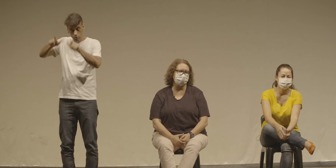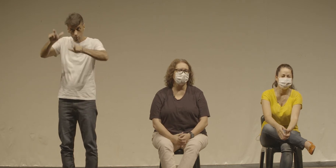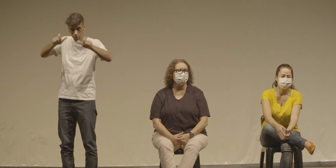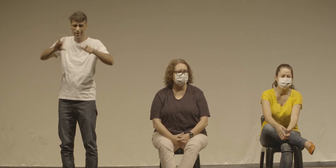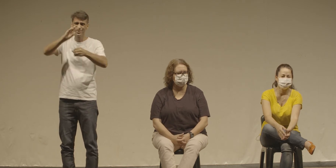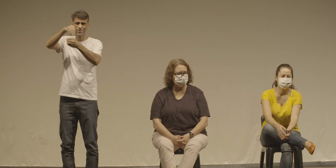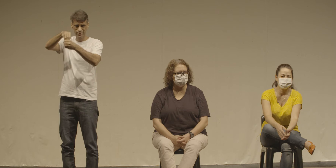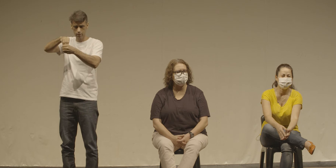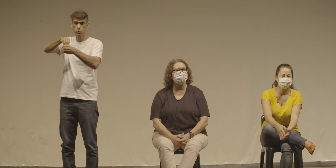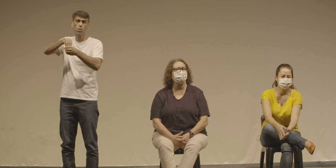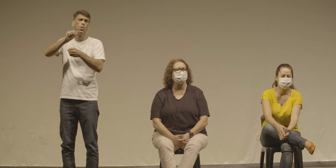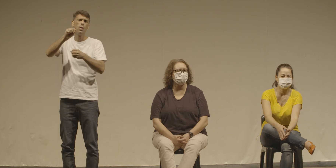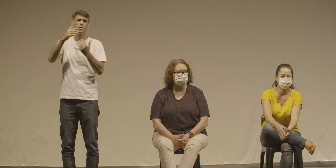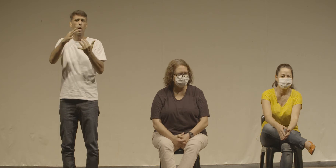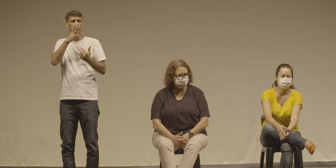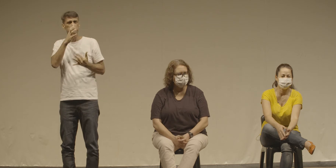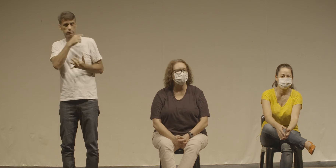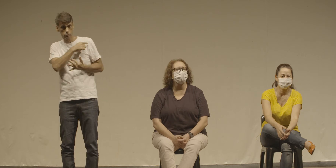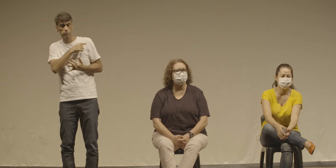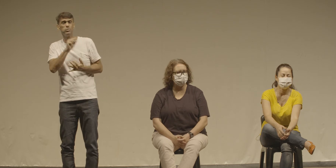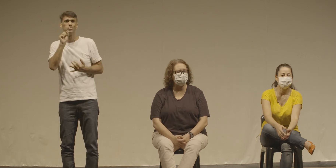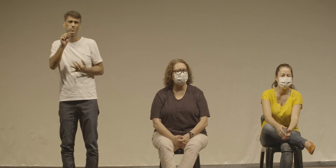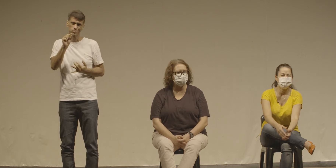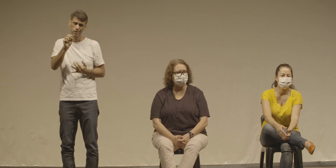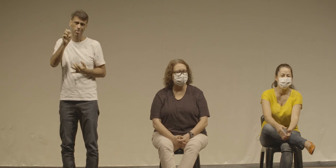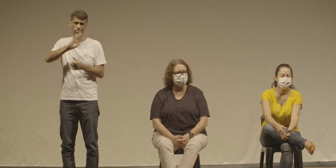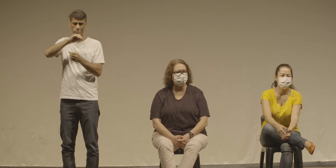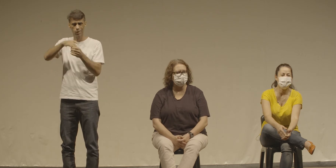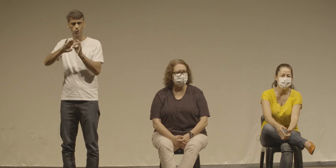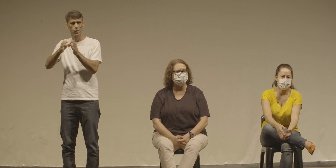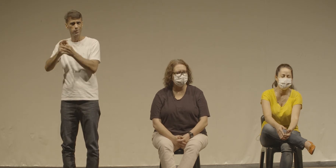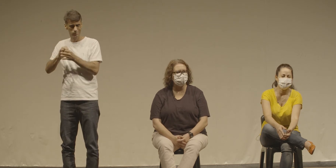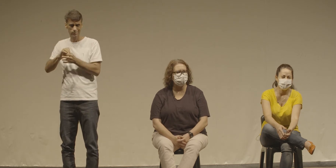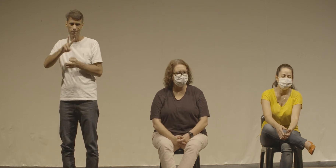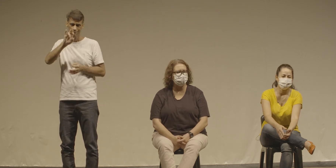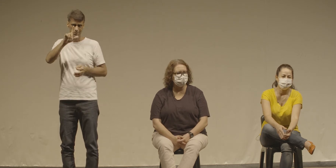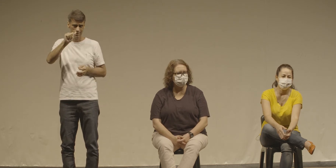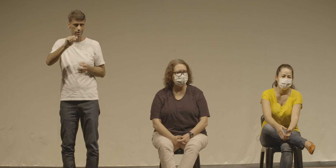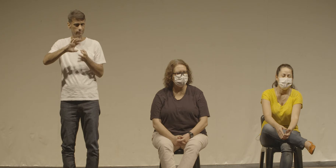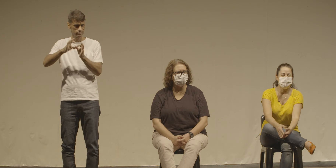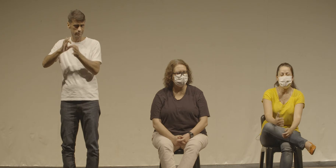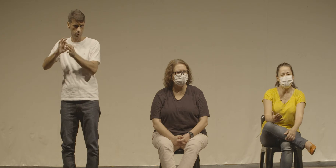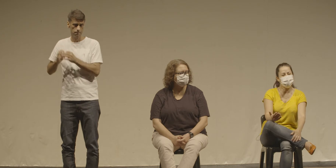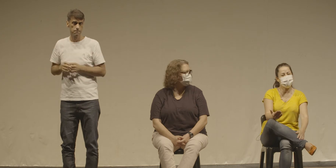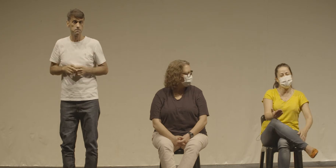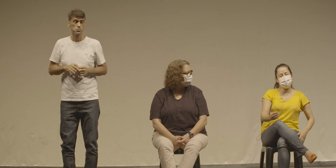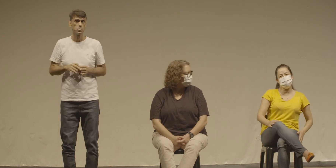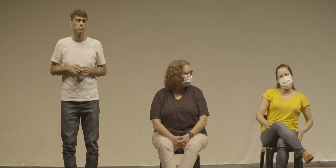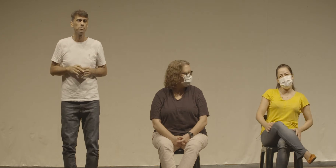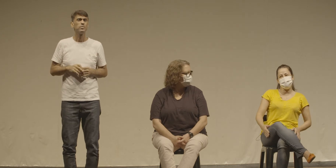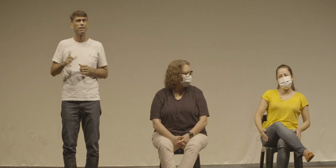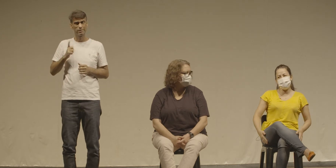olímpicas, porque talvez nas escolas não tenha tanto essa pegada. Sim. Então, eu acho que também focar nas vilas olímpicas. E as